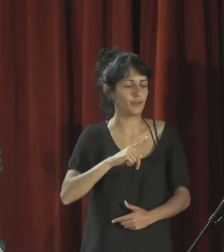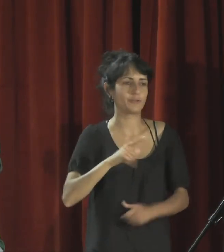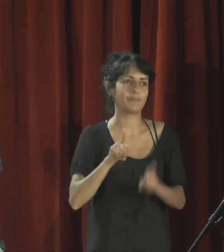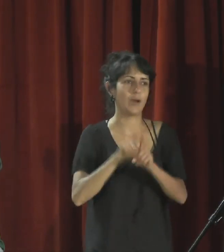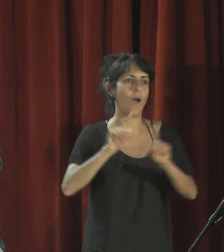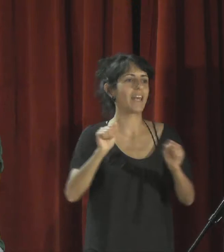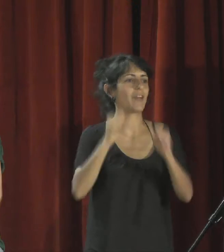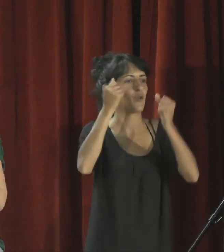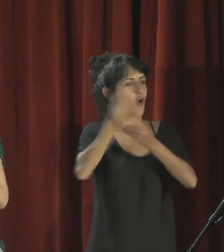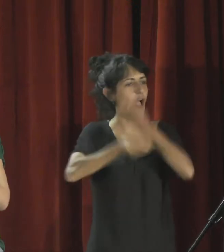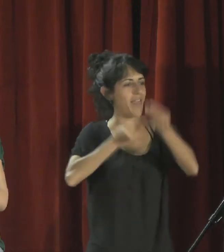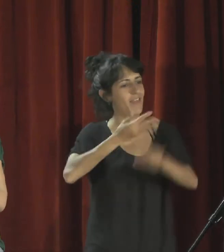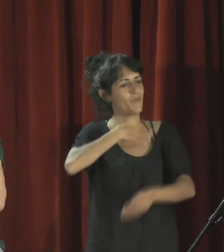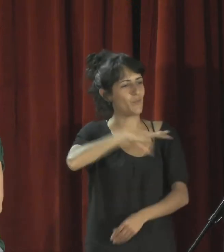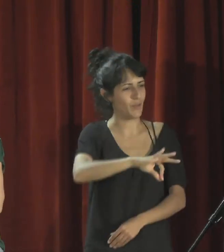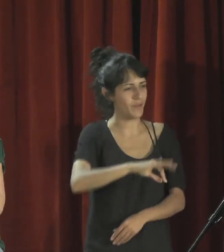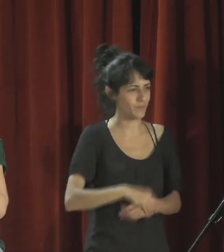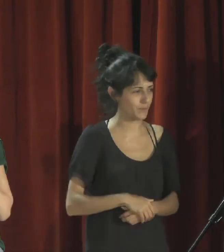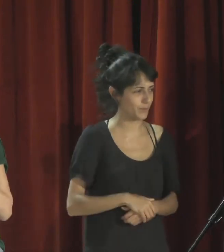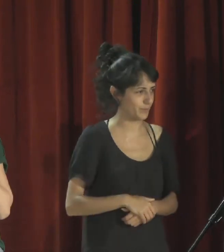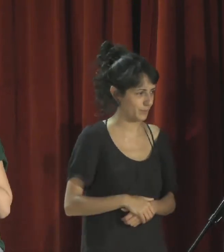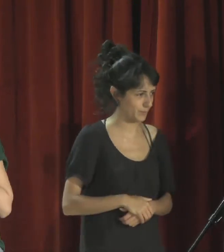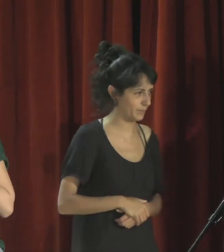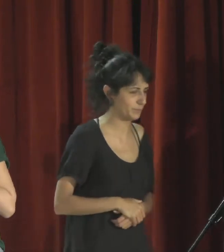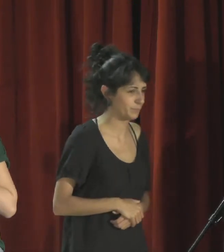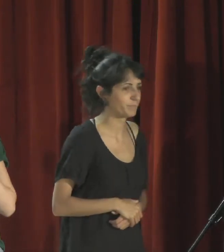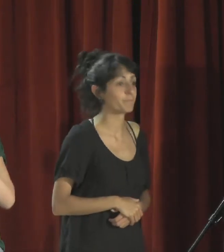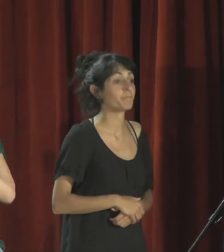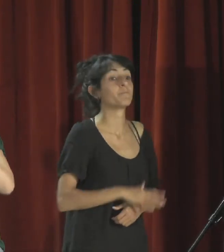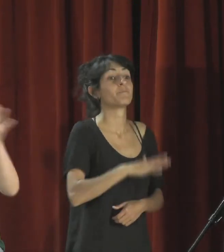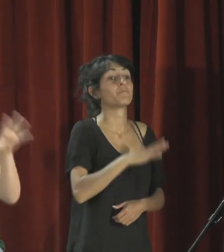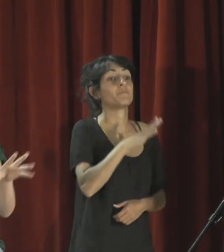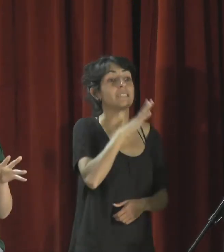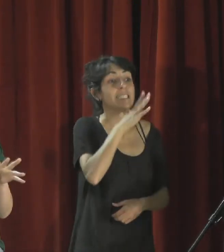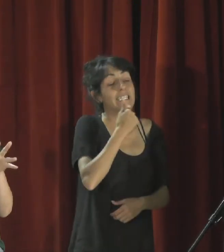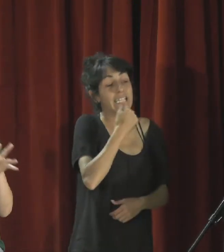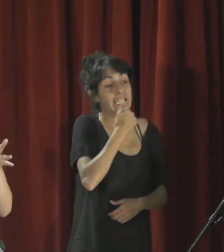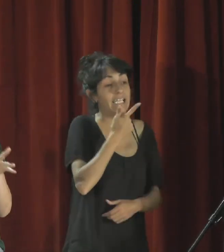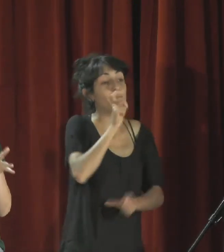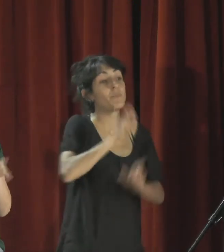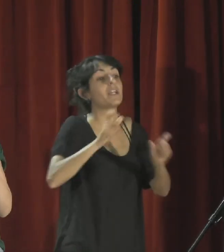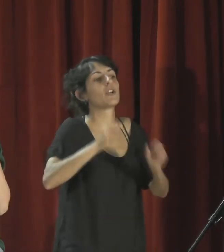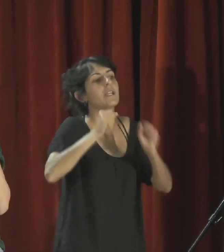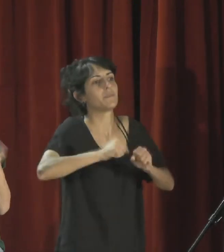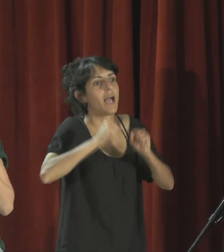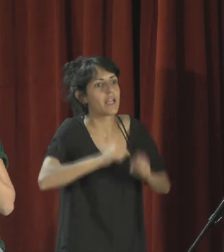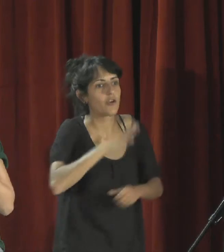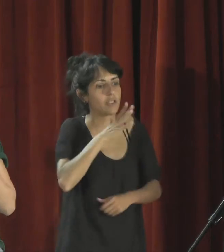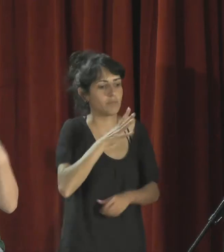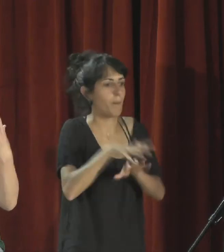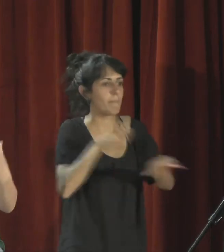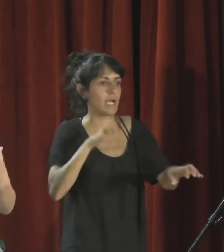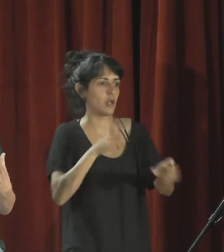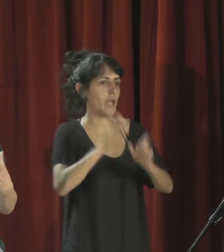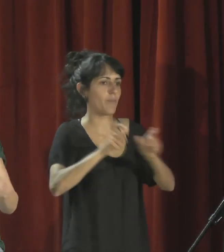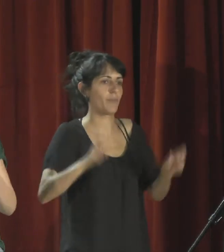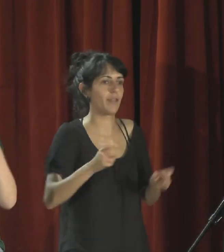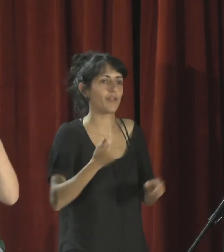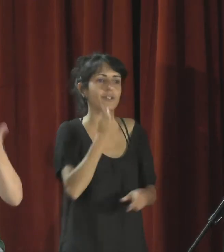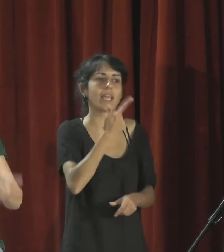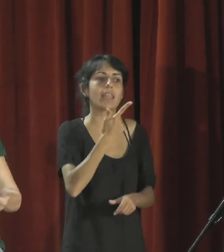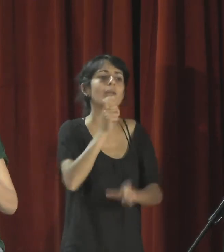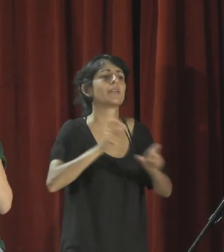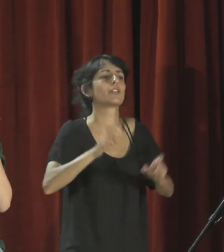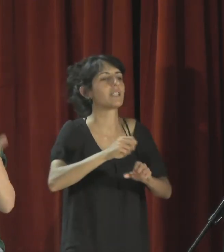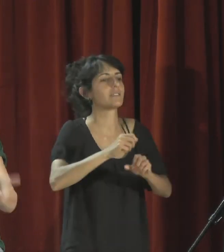revolución e temos, isto é moi importante, que decirlles aos nosos maiores, xa que son a maior parte da poboación, que teñen que votar por nós,